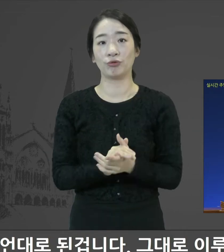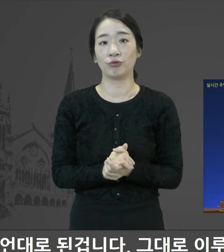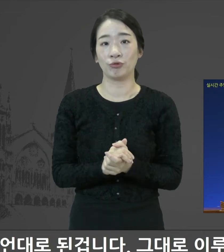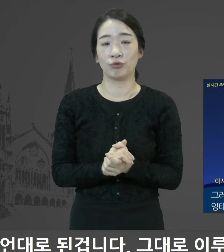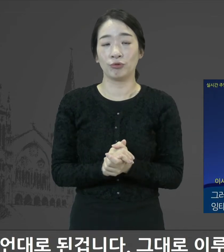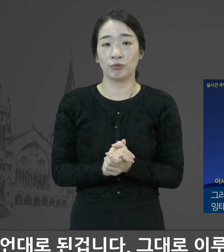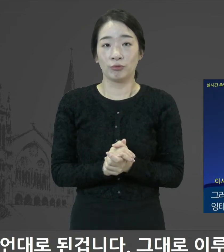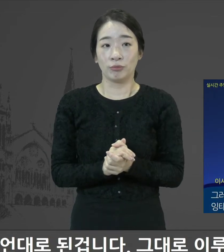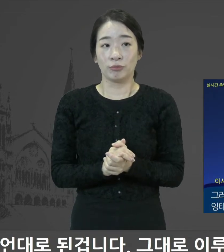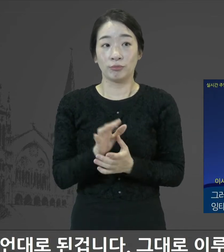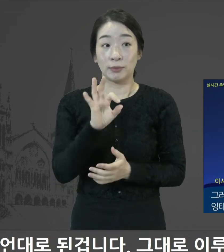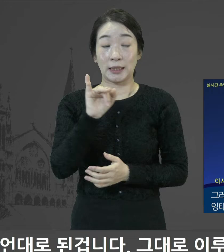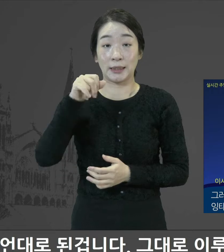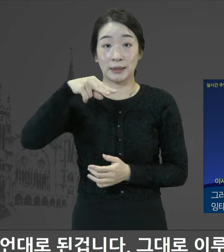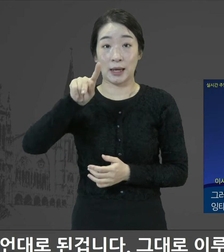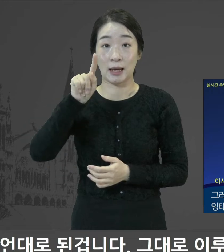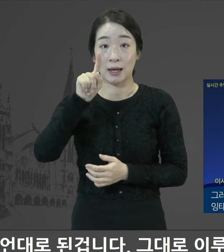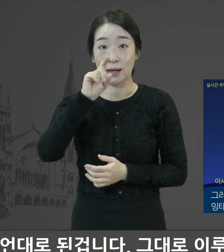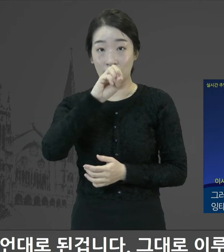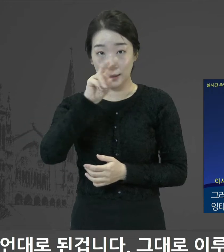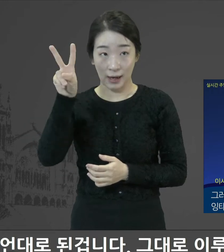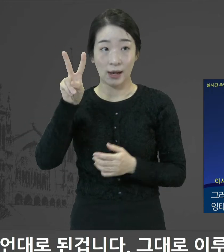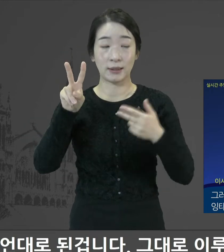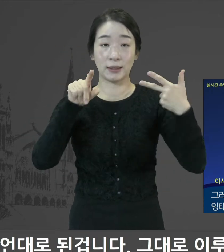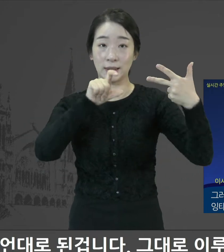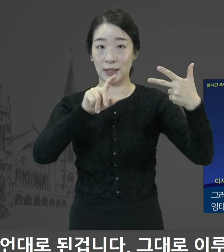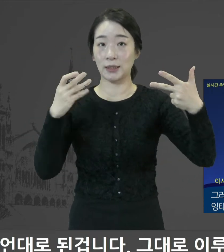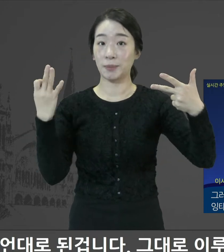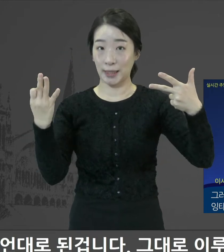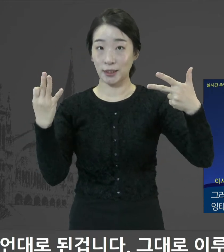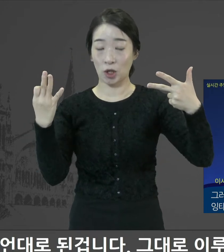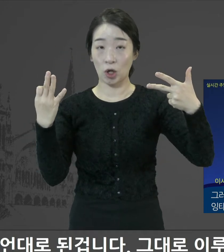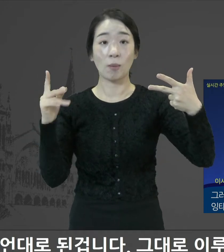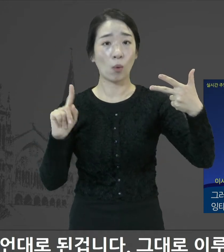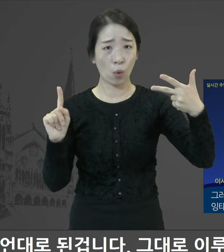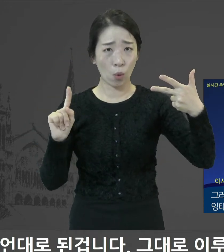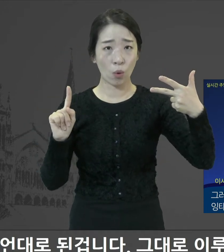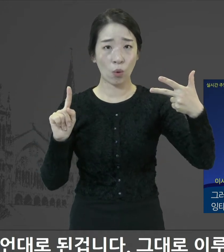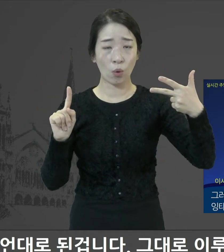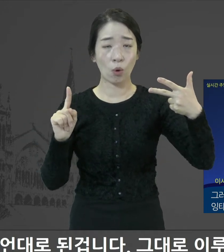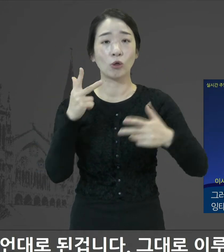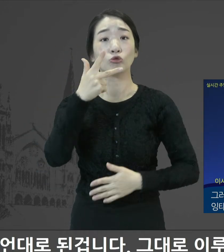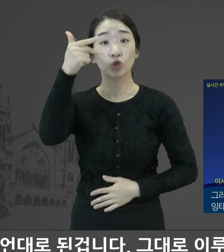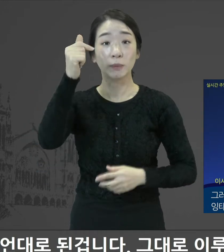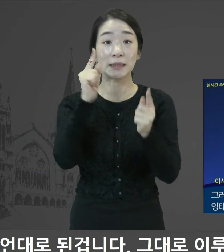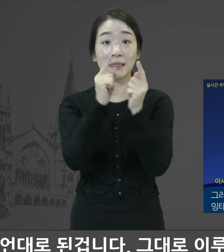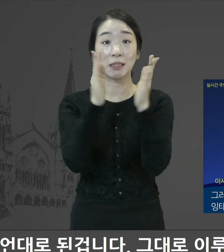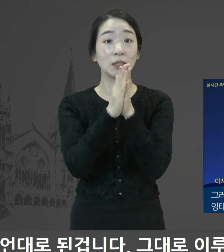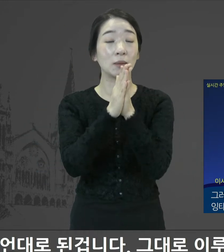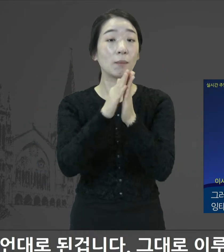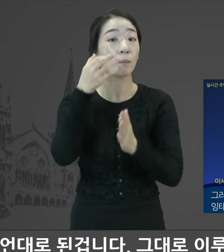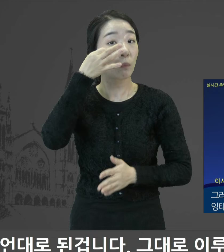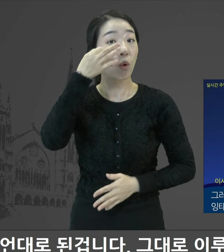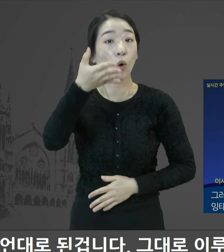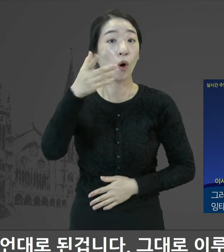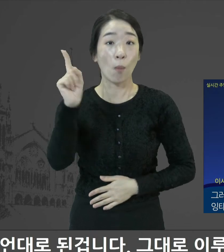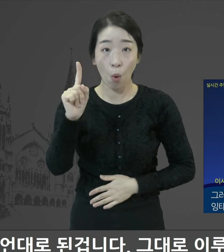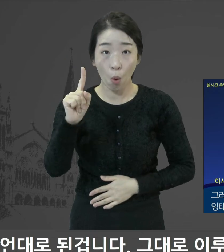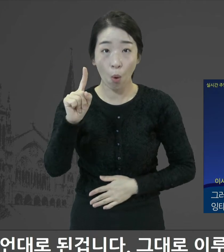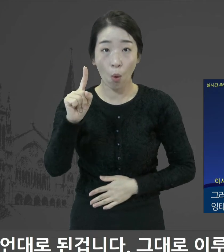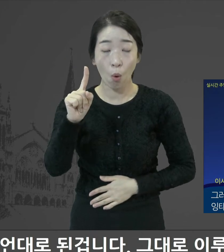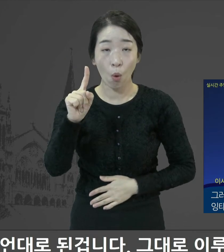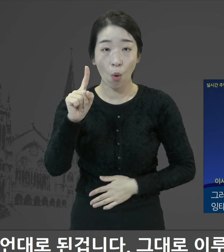7장 14절을 봤으면 좋겠습니다. 주께서 친히 뭐를 보여주셨어요? 뭐를 보여주셨어요?